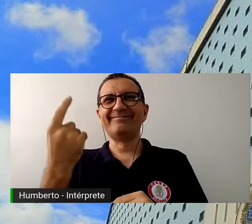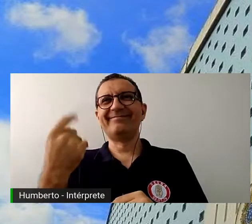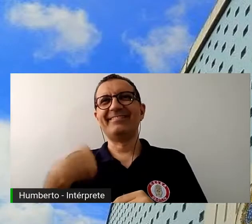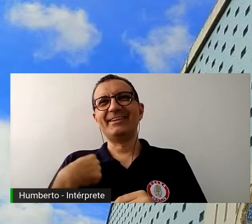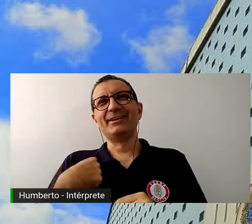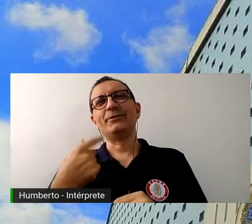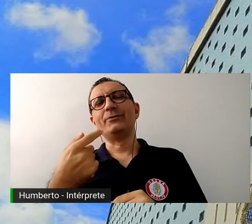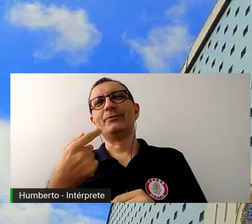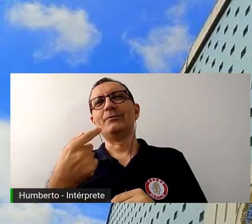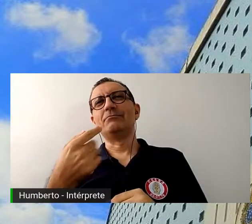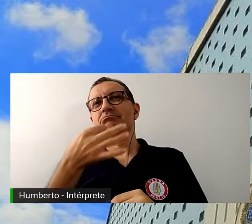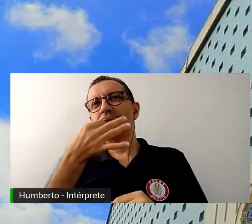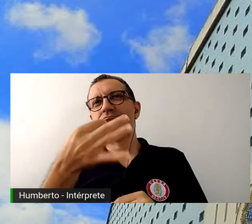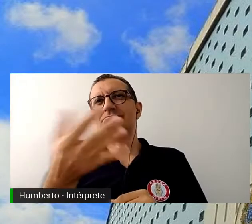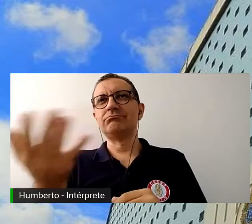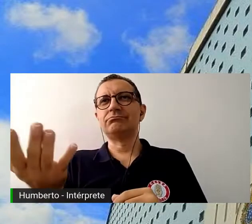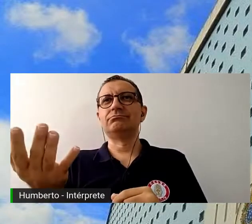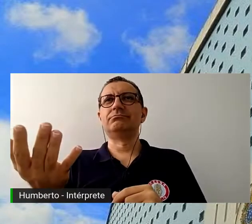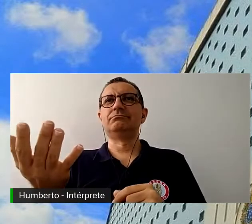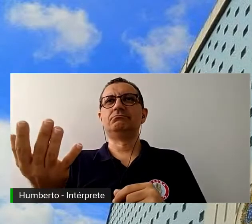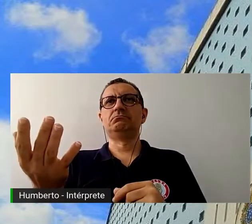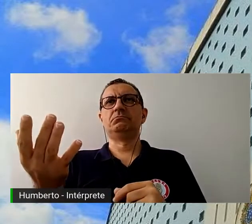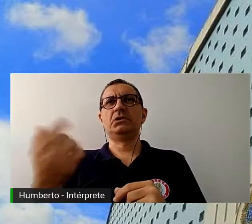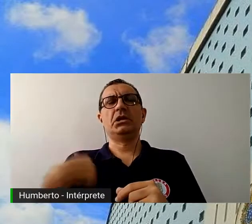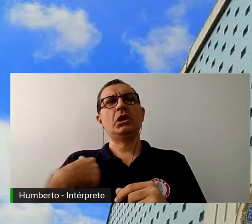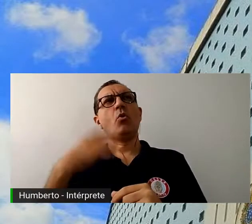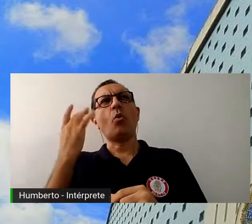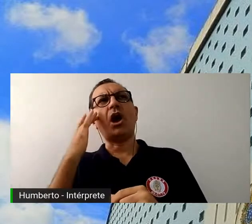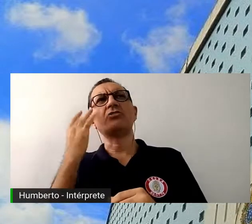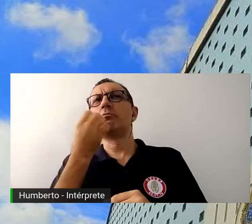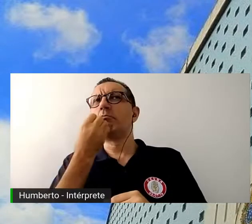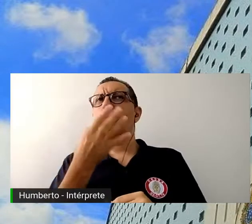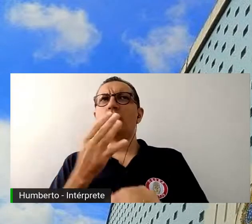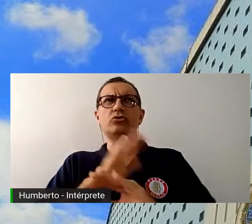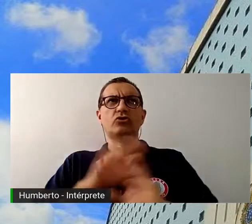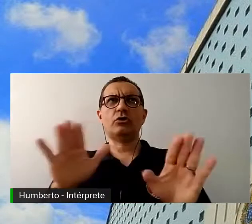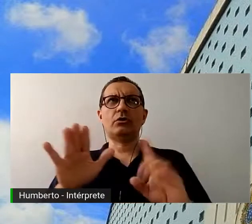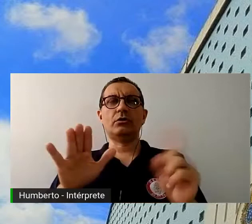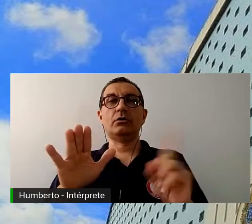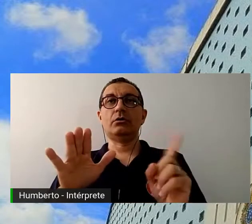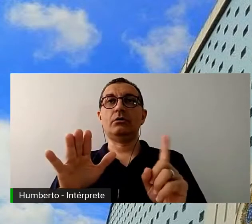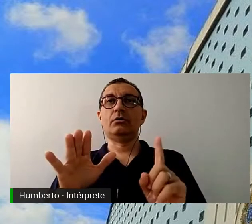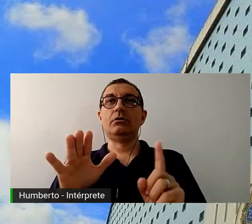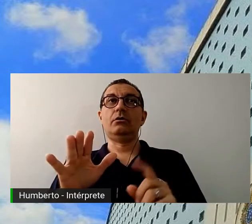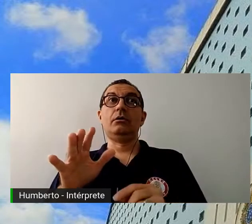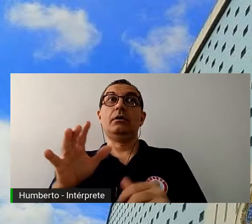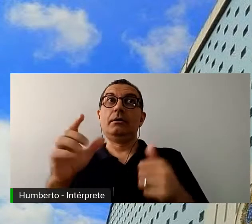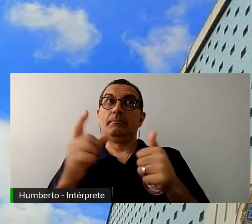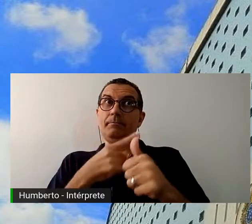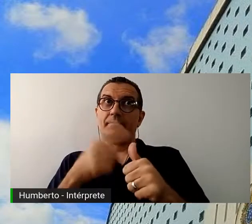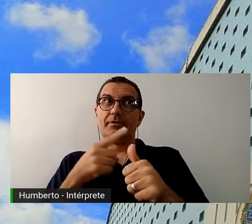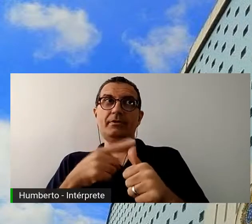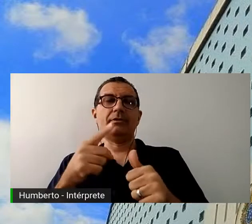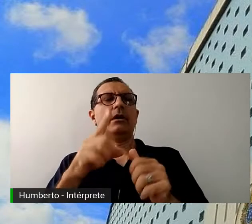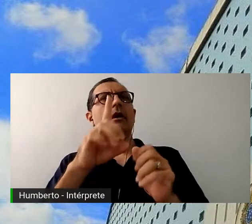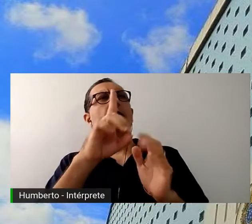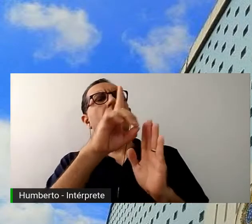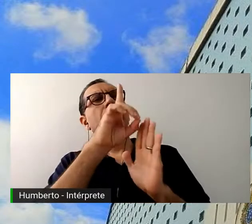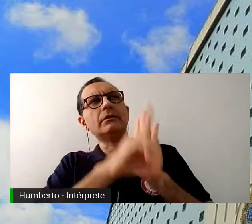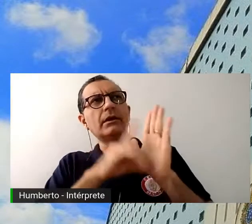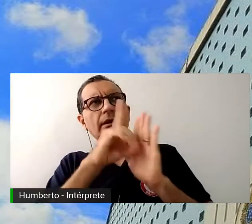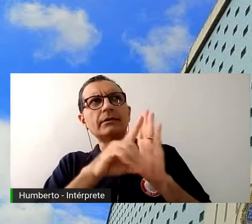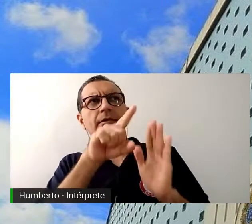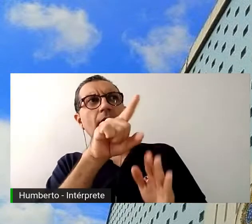ser daquilo apenas que eu acho bom. Eu acho bom reconhecer o que é bom nas diretrizes. Mas